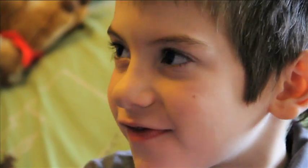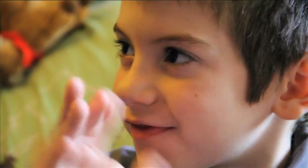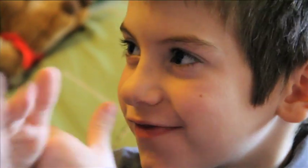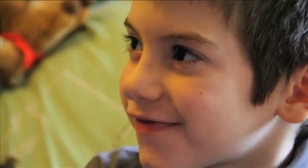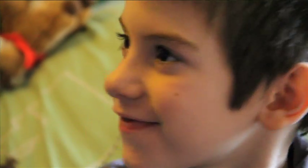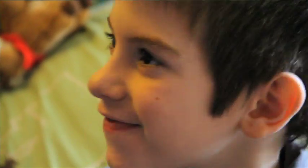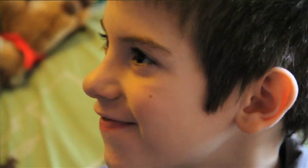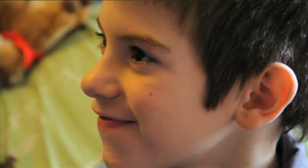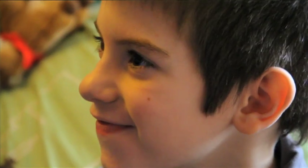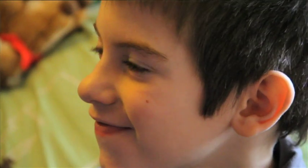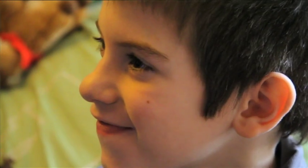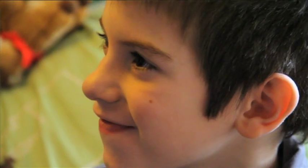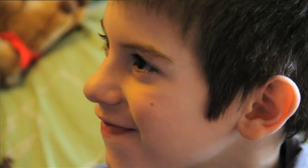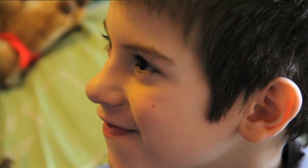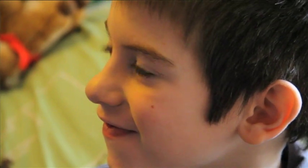général. Moi, ce que je voulais, c'est qu'il puisse s'exprimer.